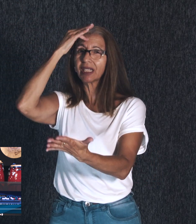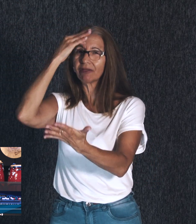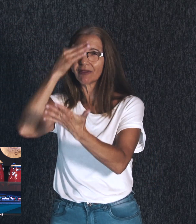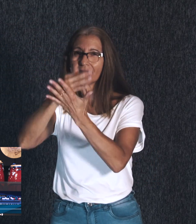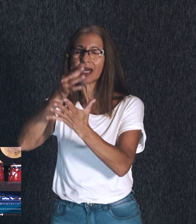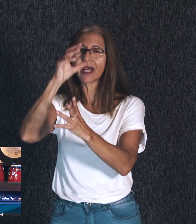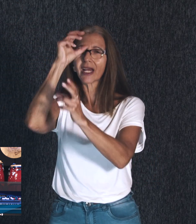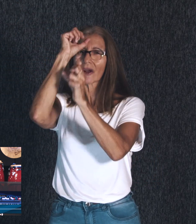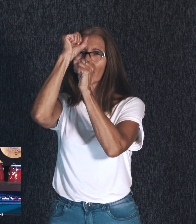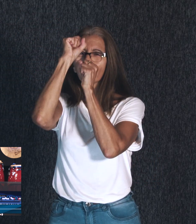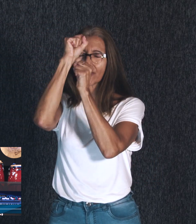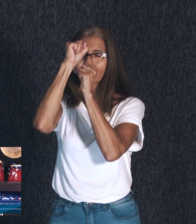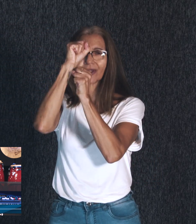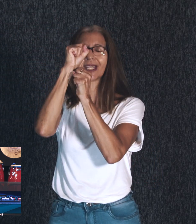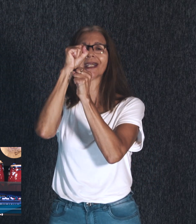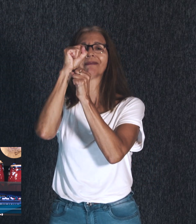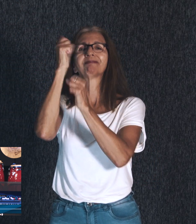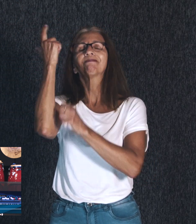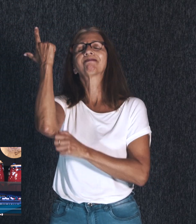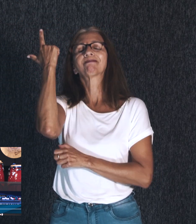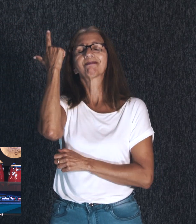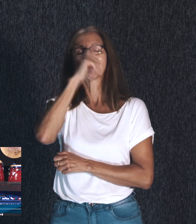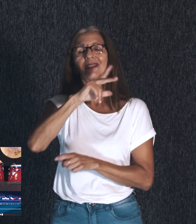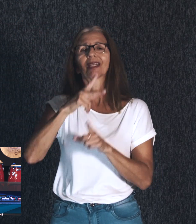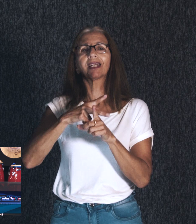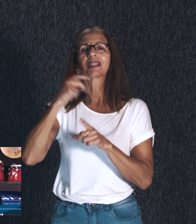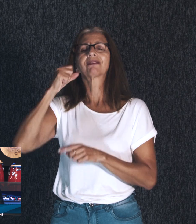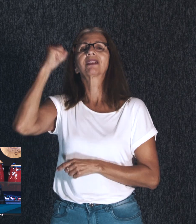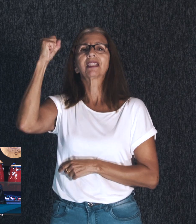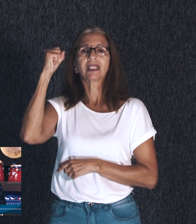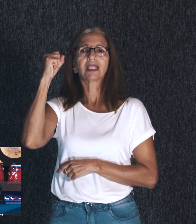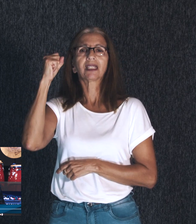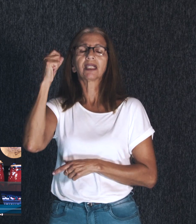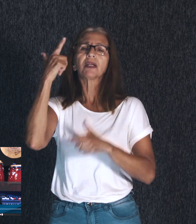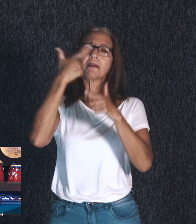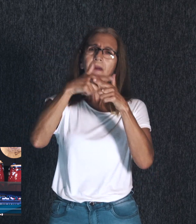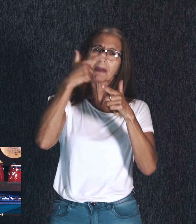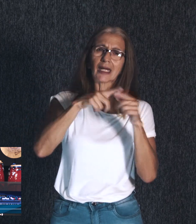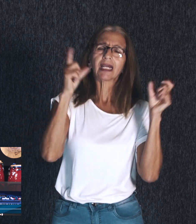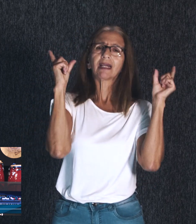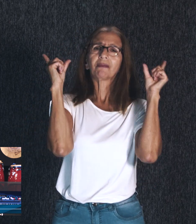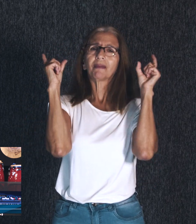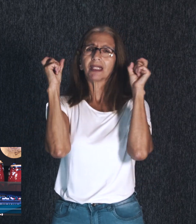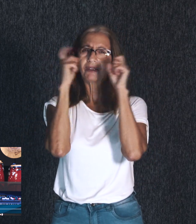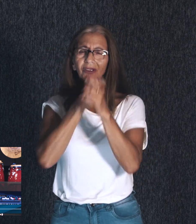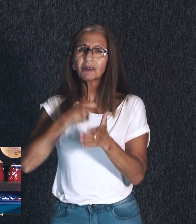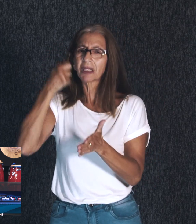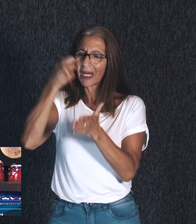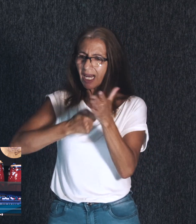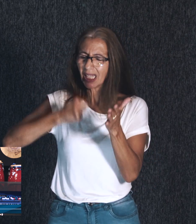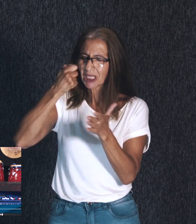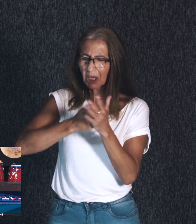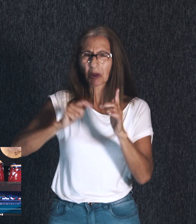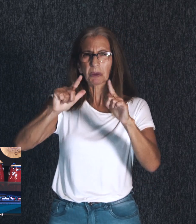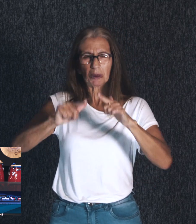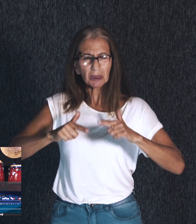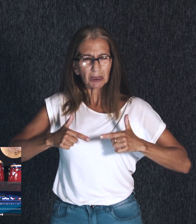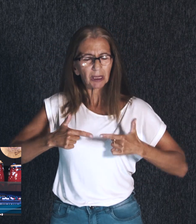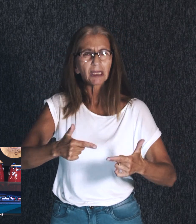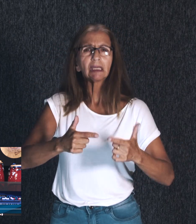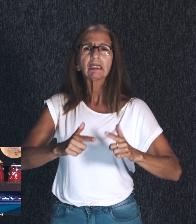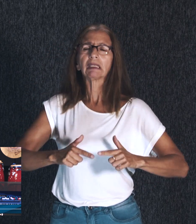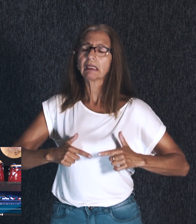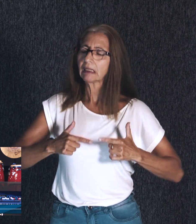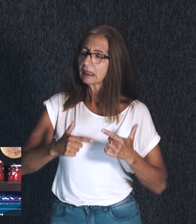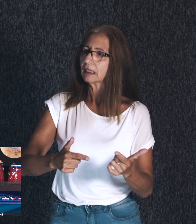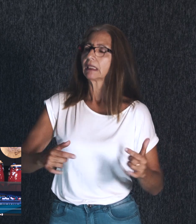torre forte, mesmo que você estiver enfrentando muitas dificuldades, enfrentando muitas lutas na vida, você vai